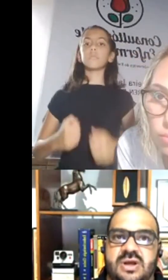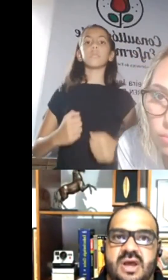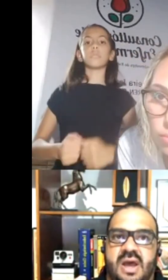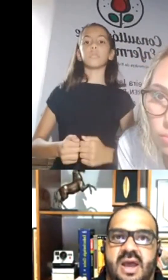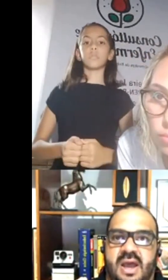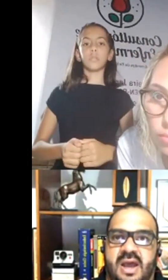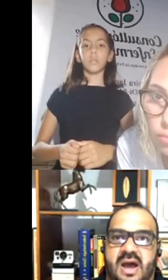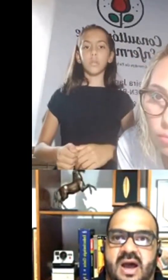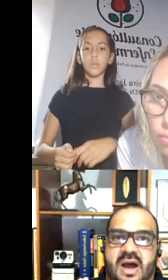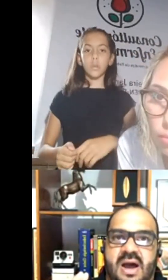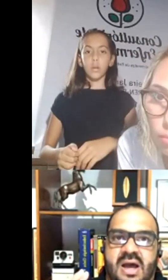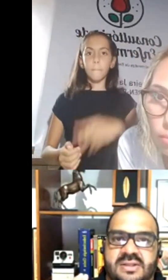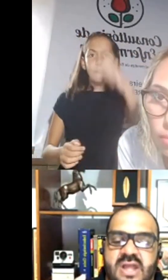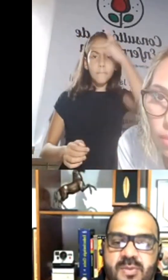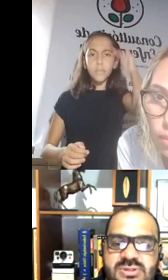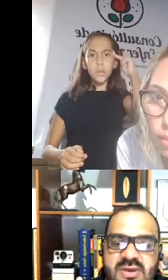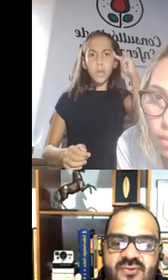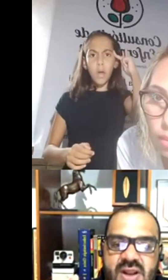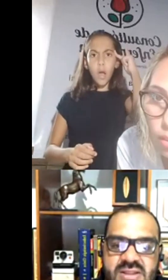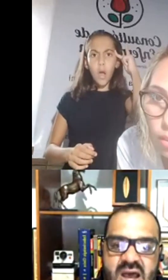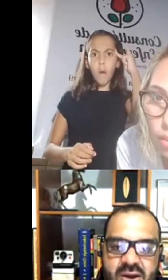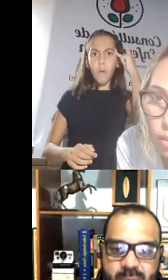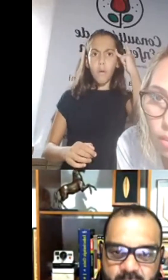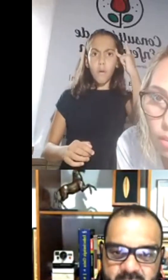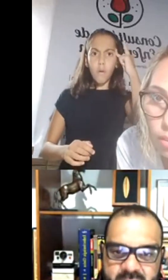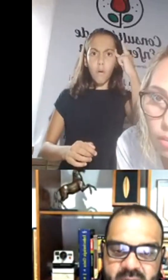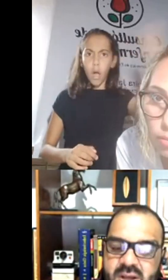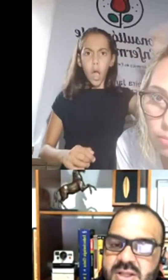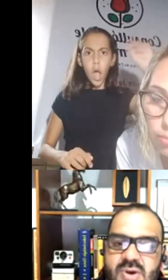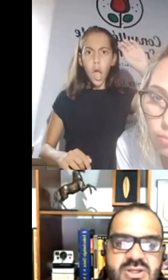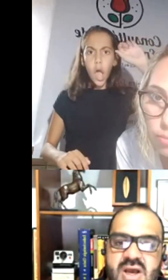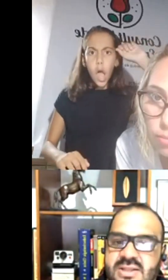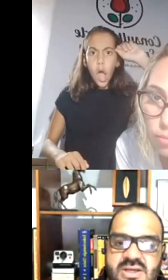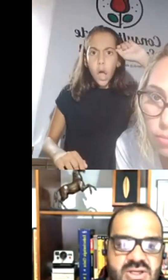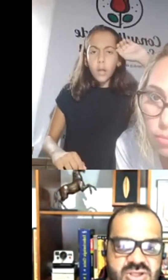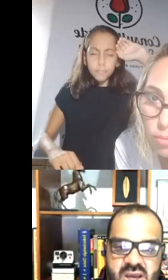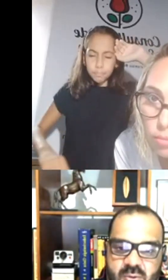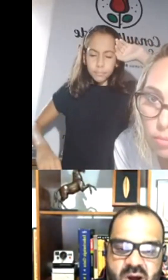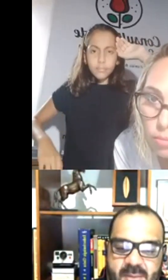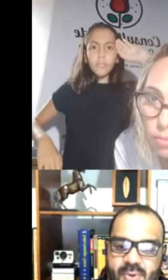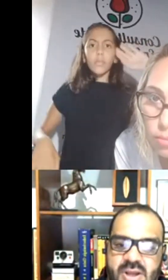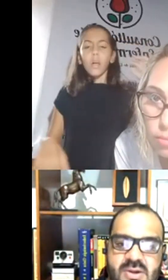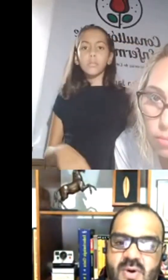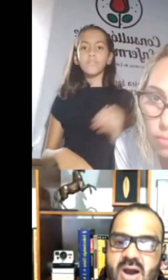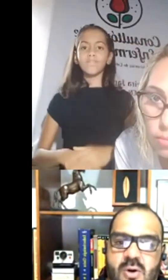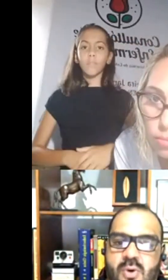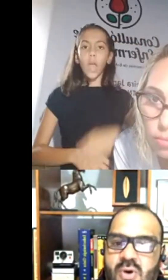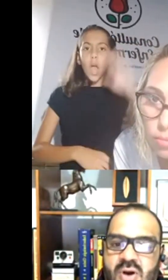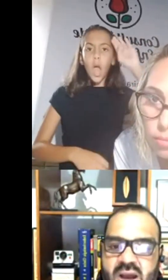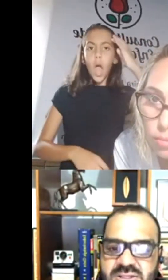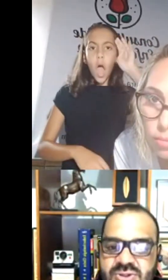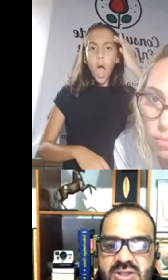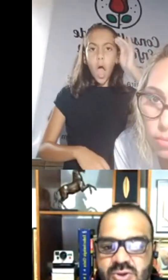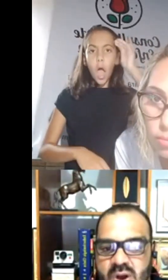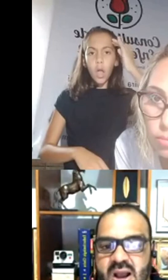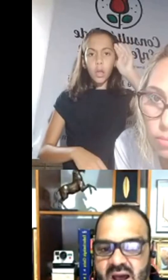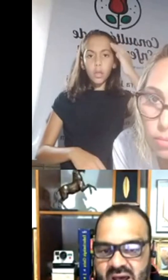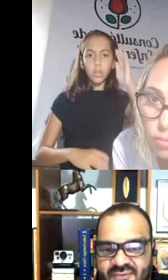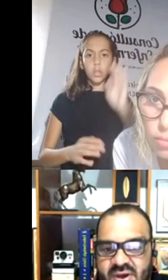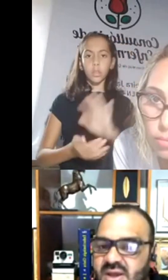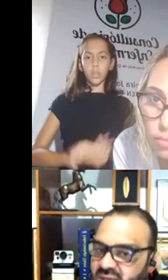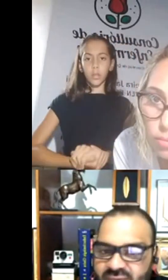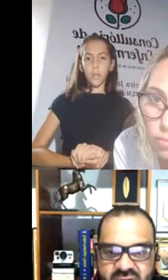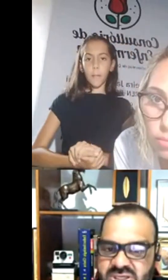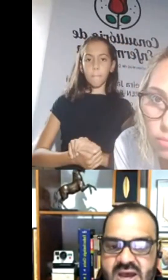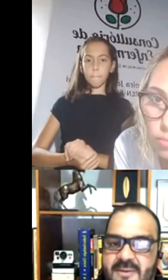seguinte: é, temos que enfrentar o problema. Não adianta a gente recuar, porque não há como colocar isso dentro de uma